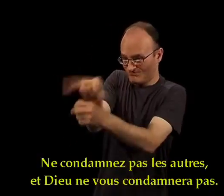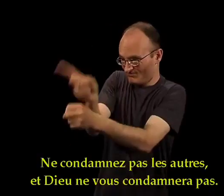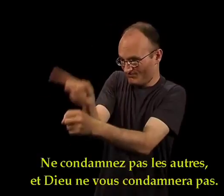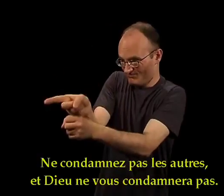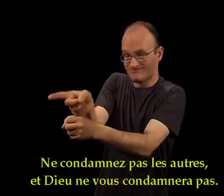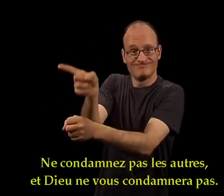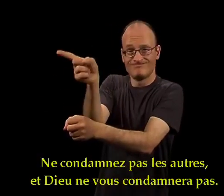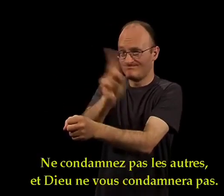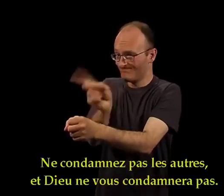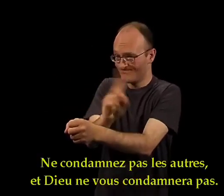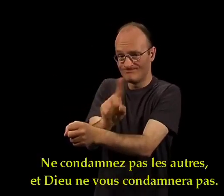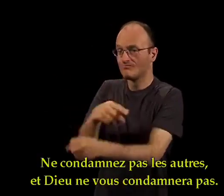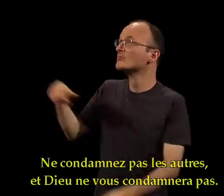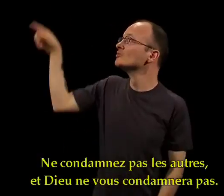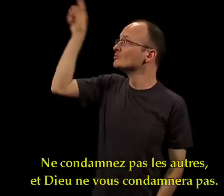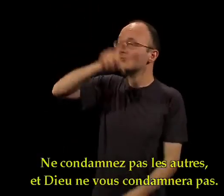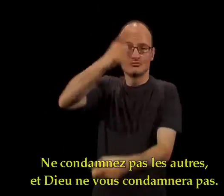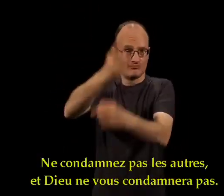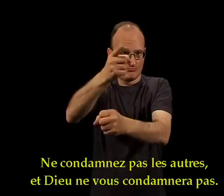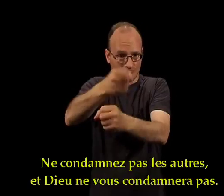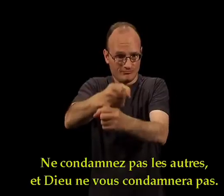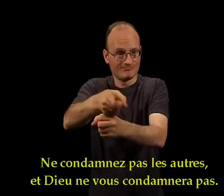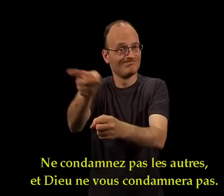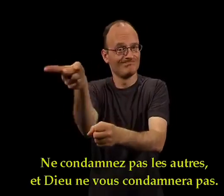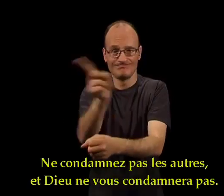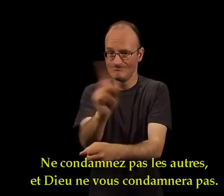Ne condamnez pas les autres et Dieu ne vous condamnera pas.